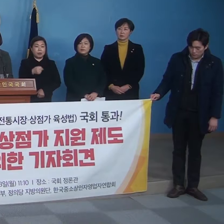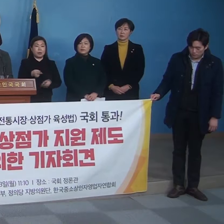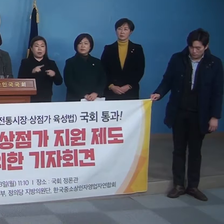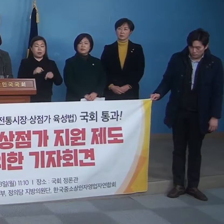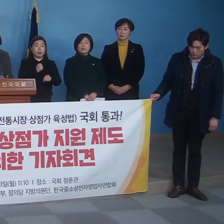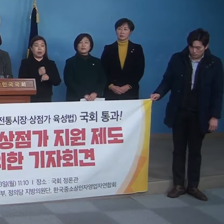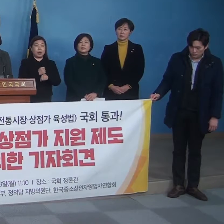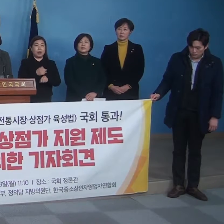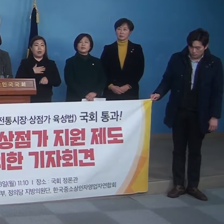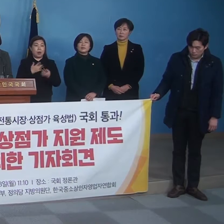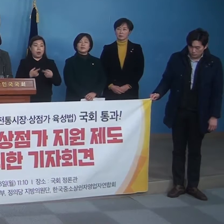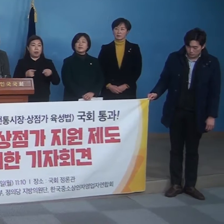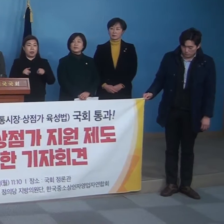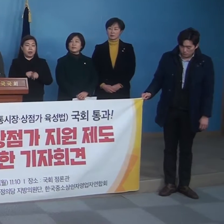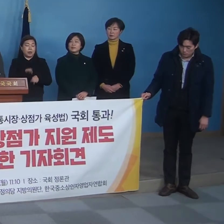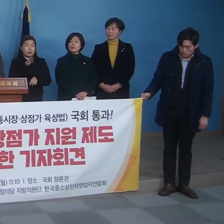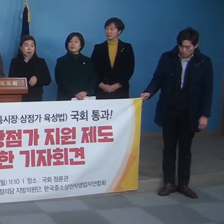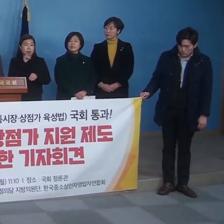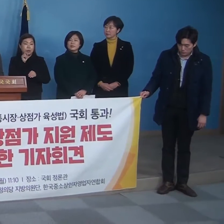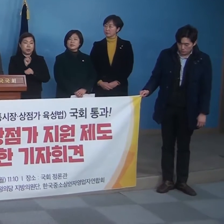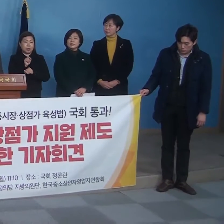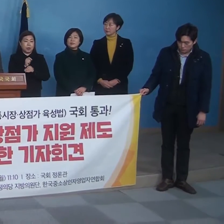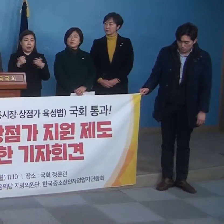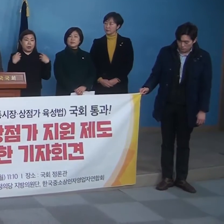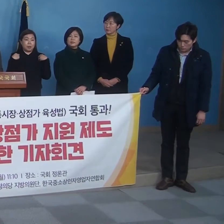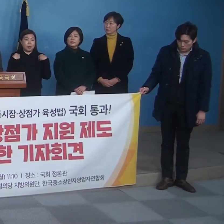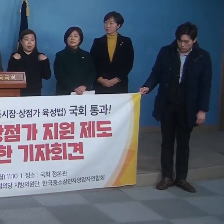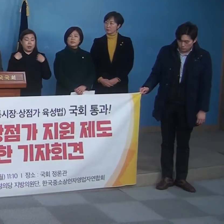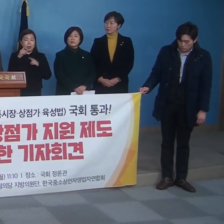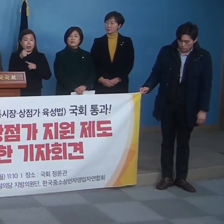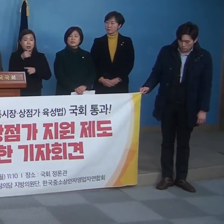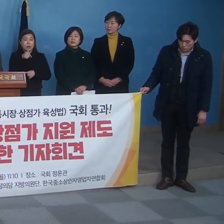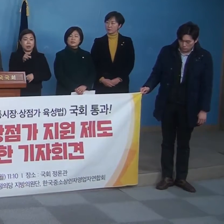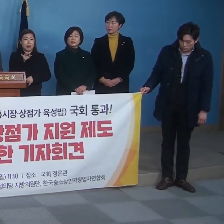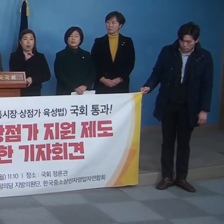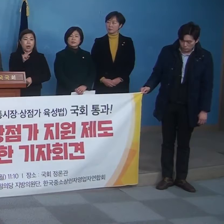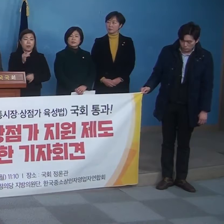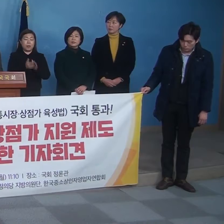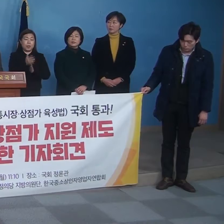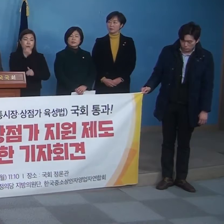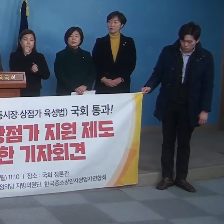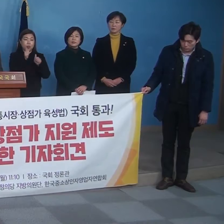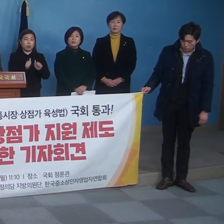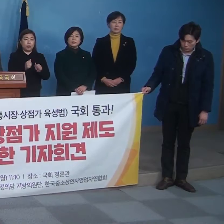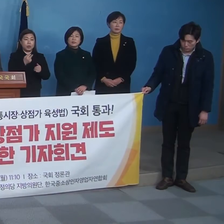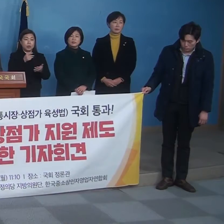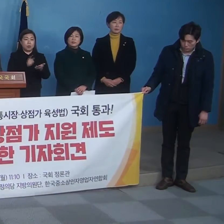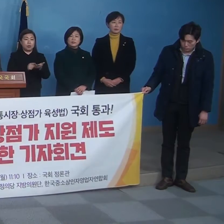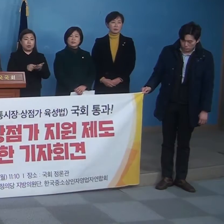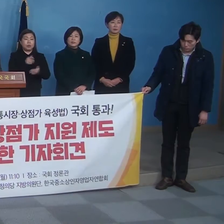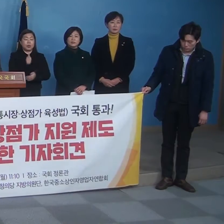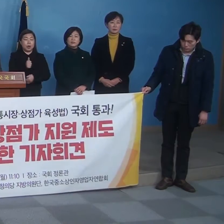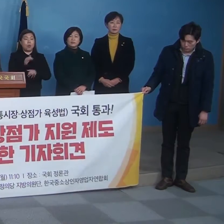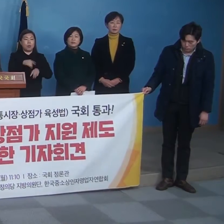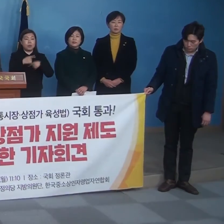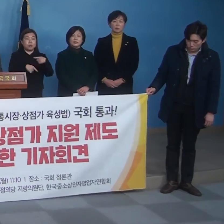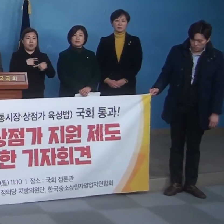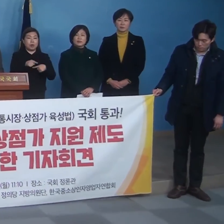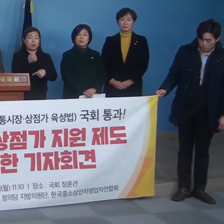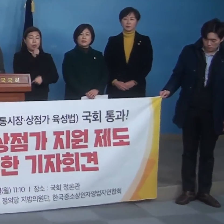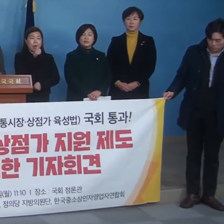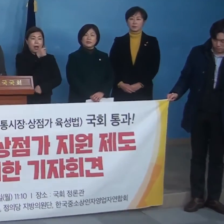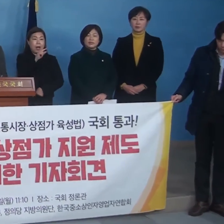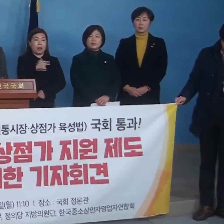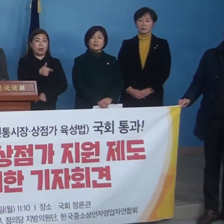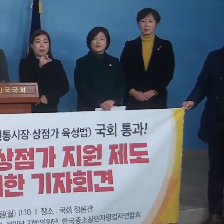그리고 저와 함께 실무를 담당하고 있는 이경일 민생본부 사무국장 함께해 주셨습니다. 오늘 수어 통역은